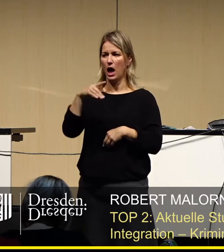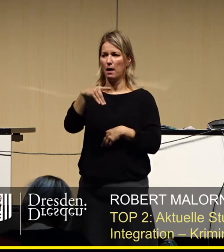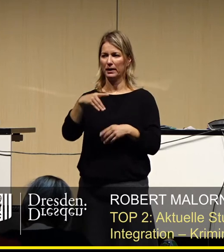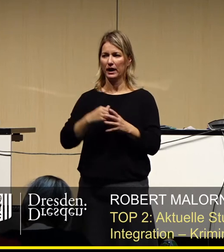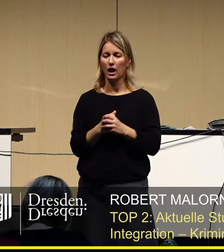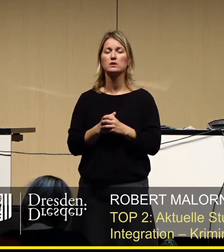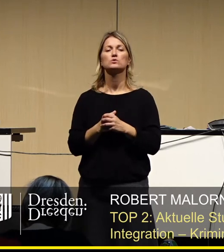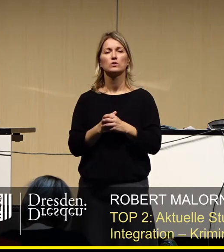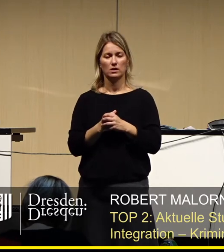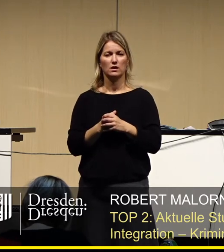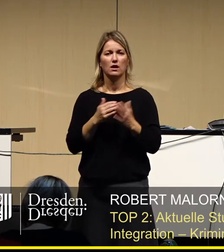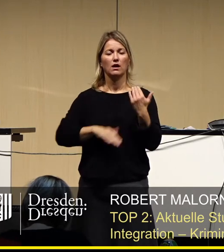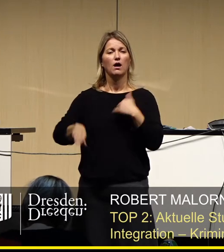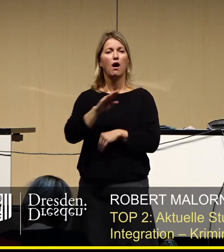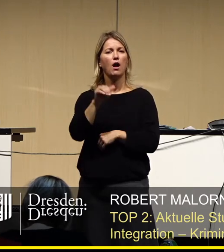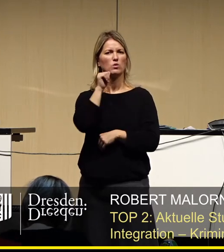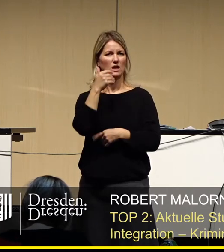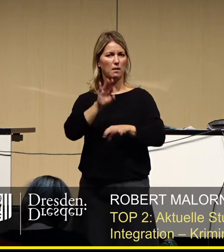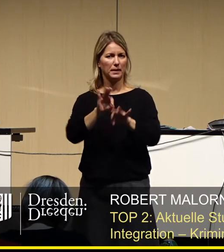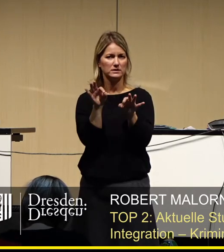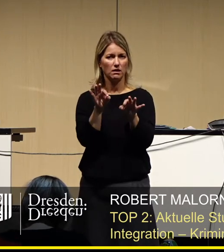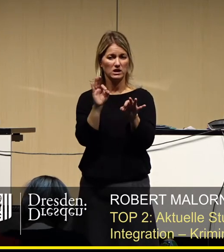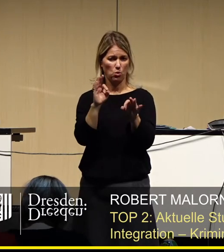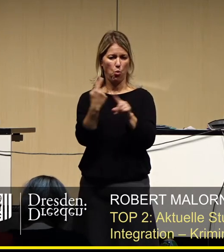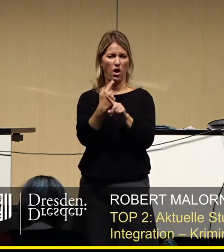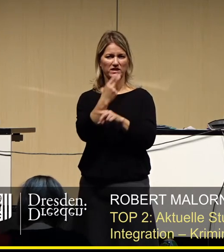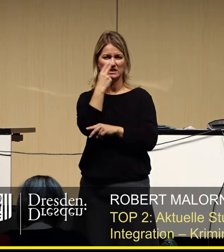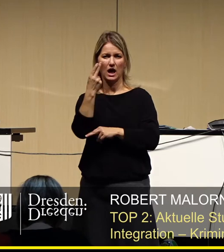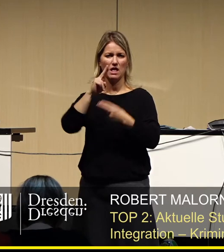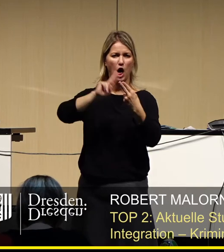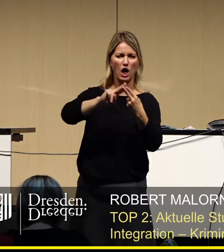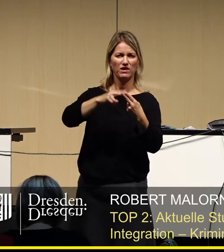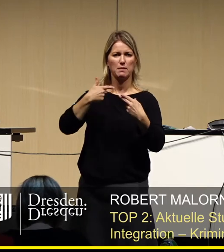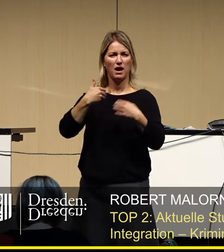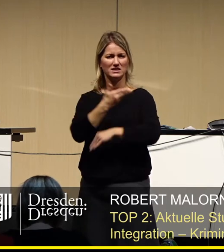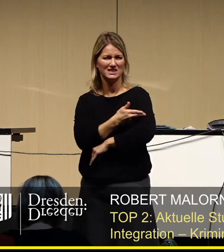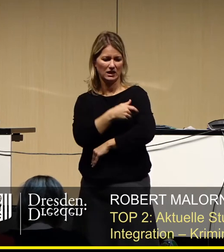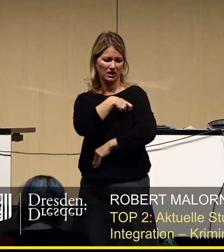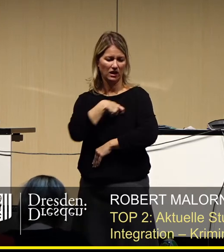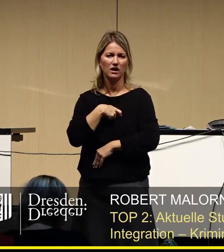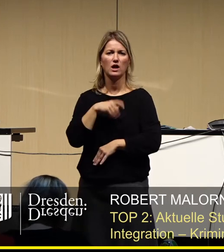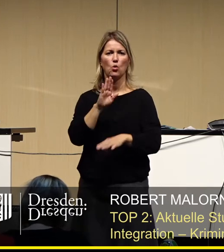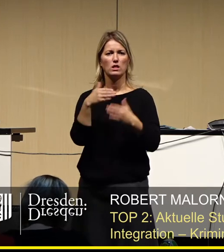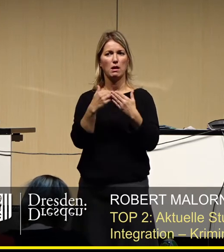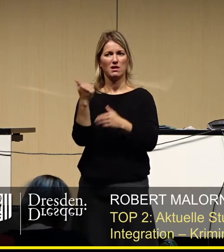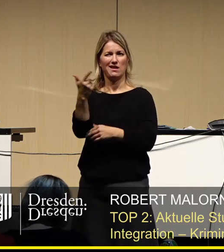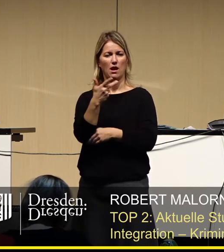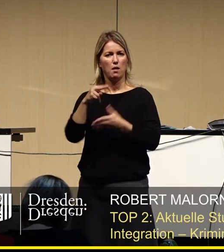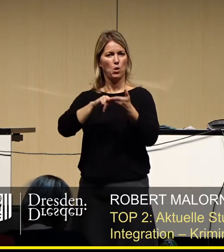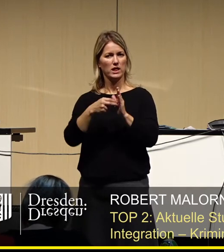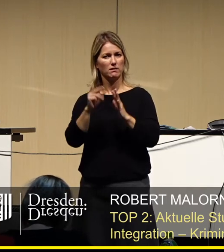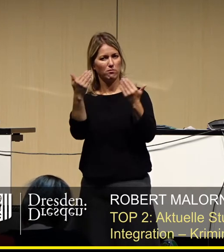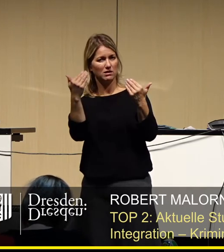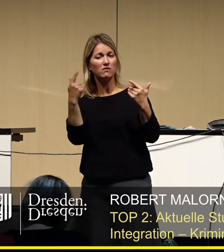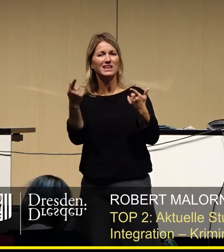All Cops are Bastards, die sieht man leider immer häufiger auf Aufklebern, auf T-Shirts, auch bei teilweise von Politikern umwobenen